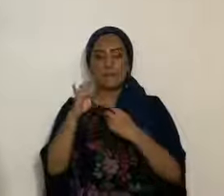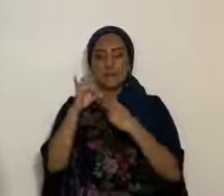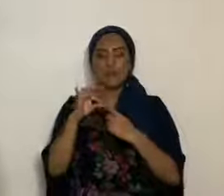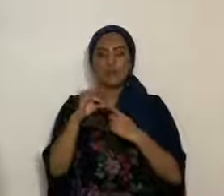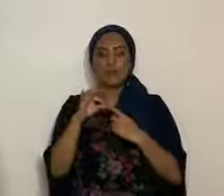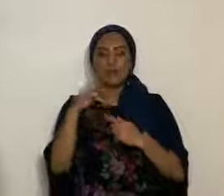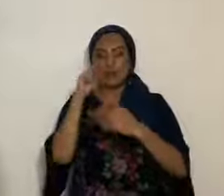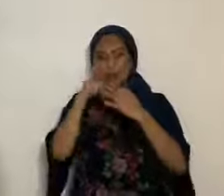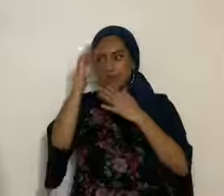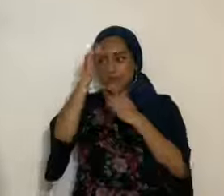nos ha concedido.